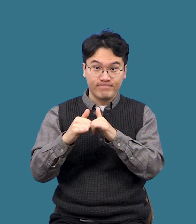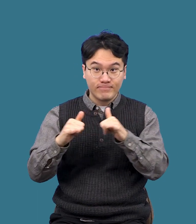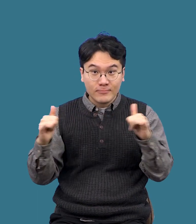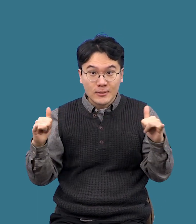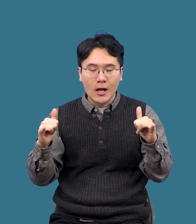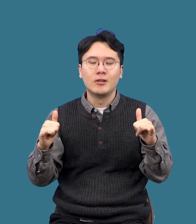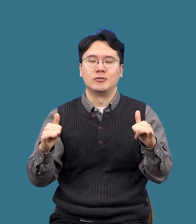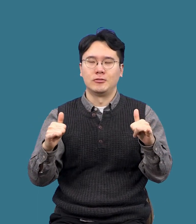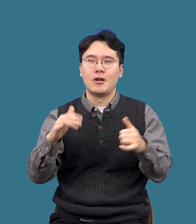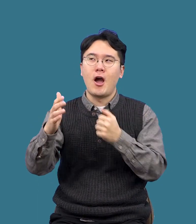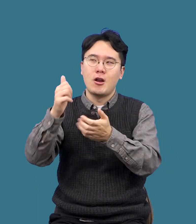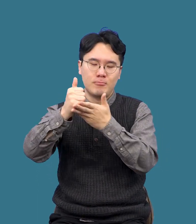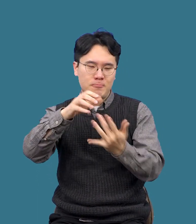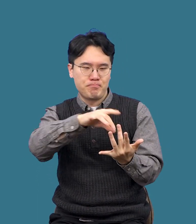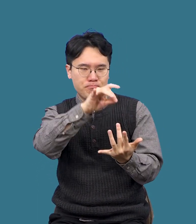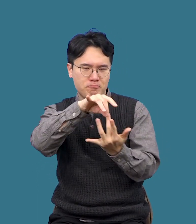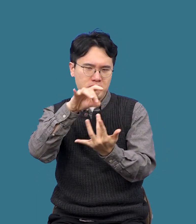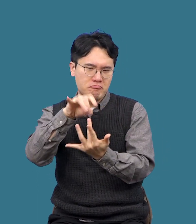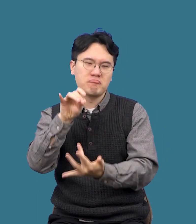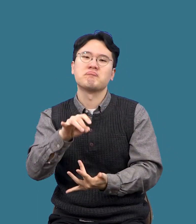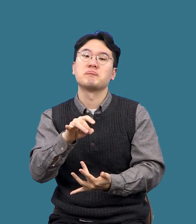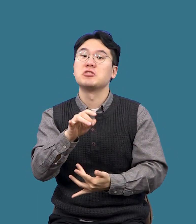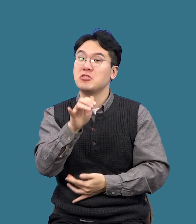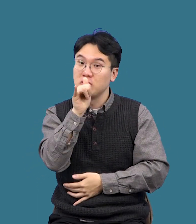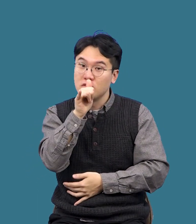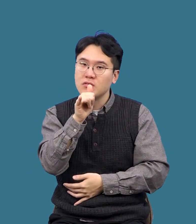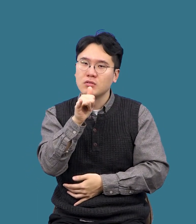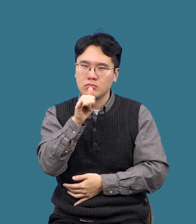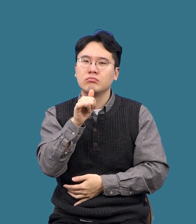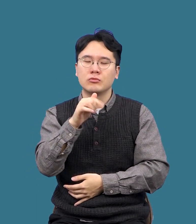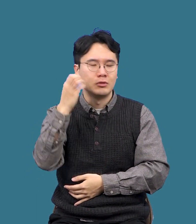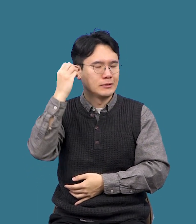것을 우리는 결코 간과해서는 안 된다는 것입니다.